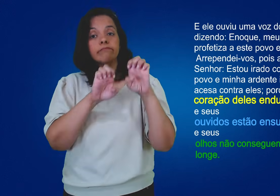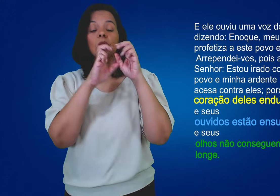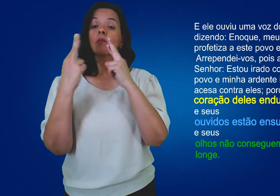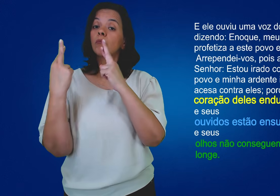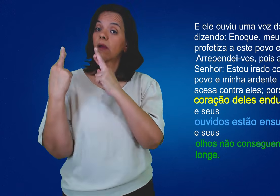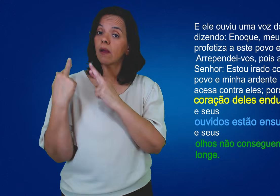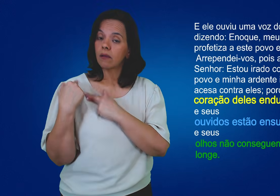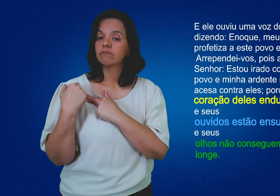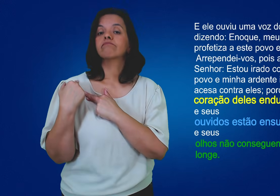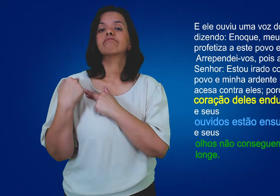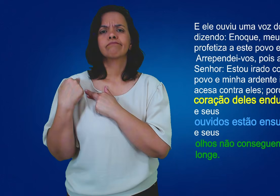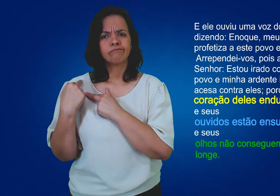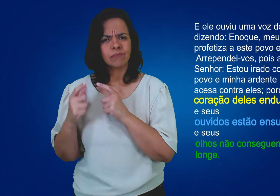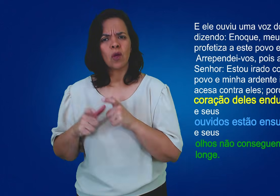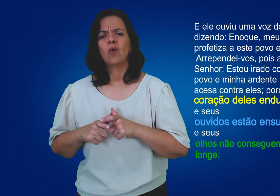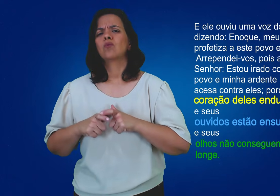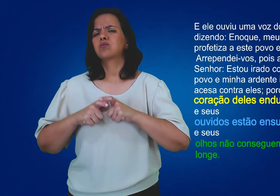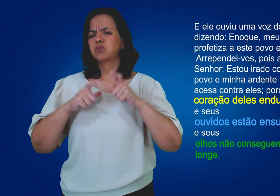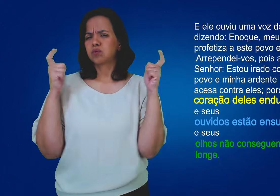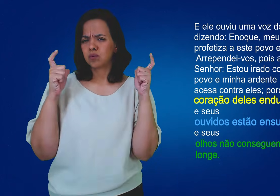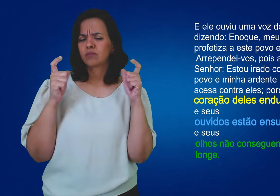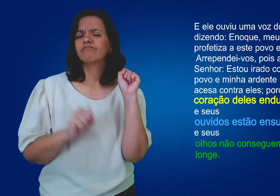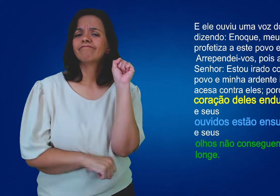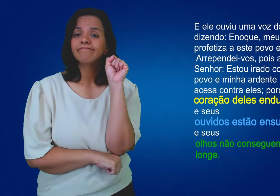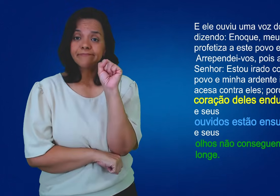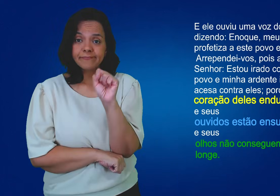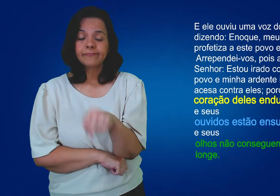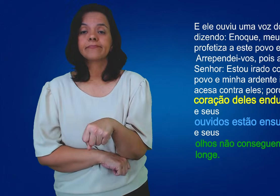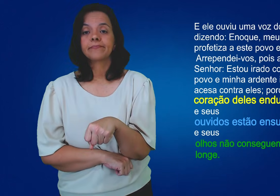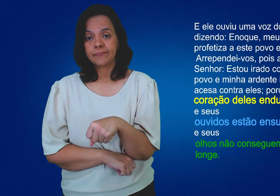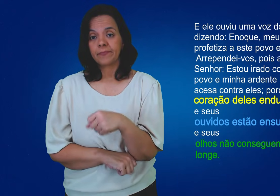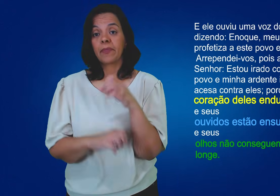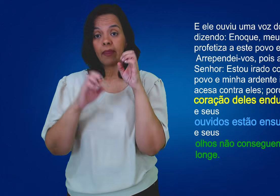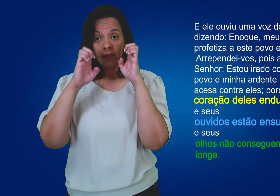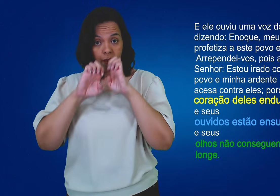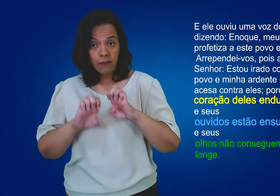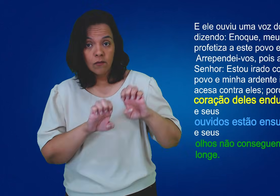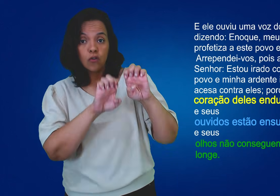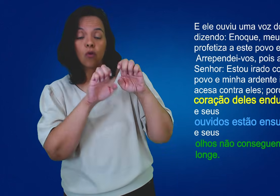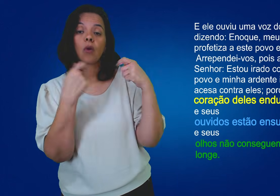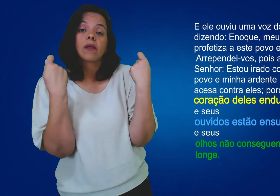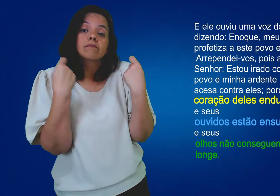Então Deus chamou Enoque e deu essa grande responsabilidade